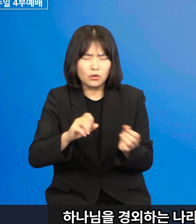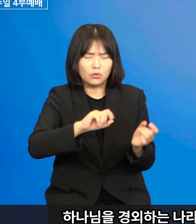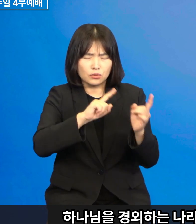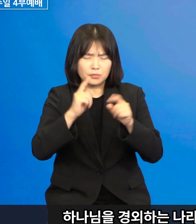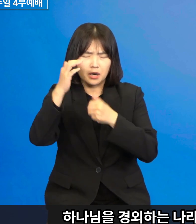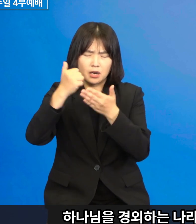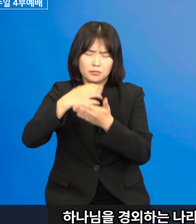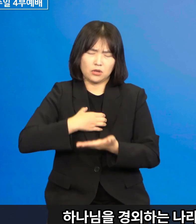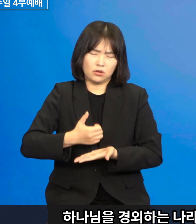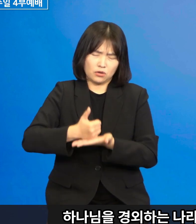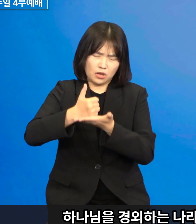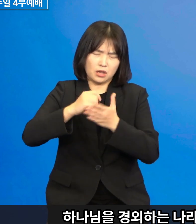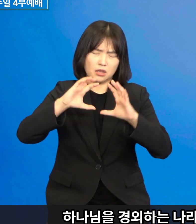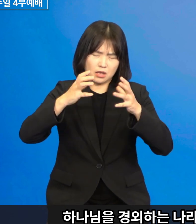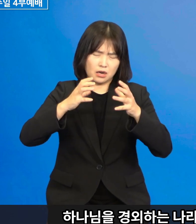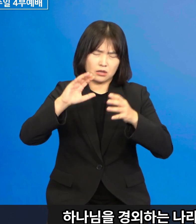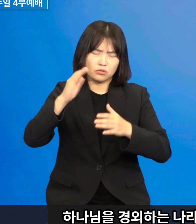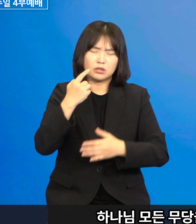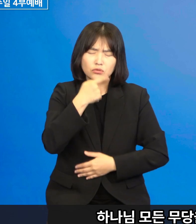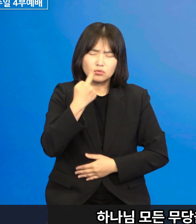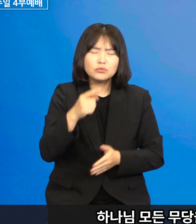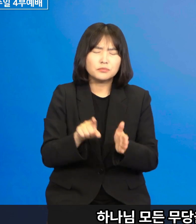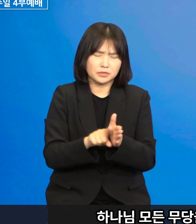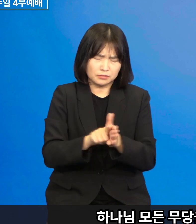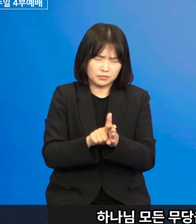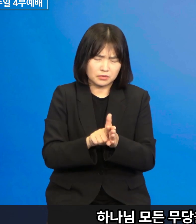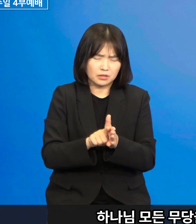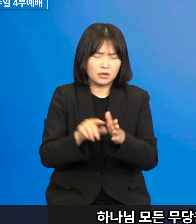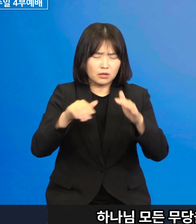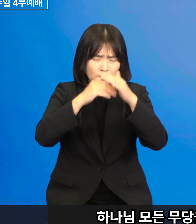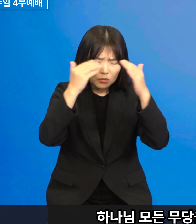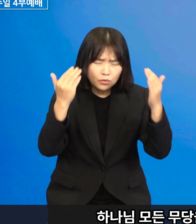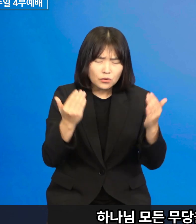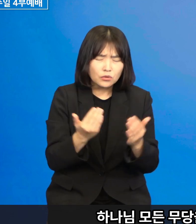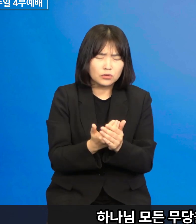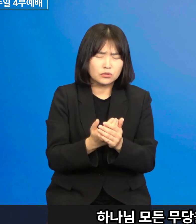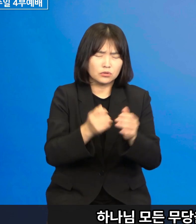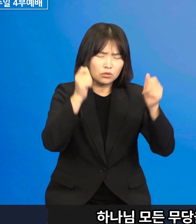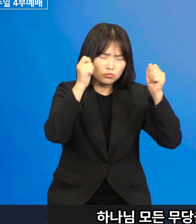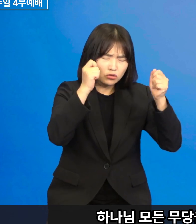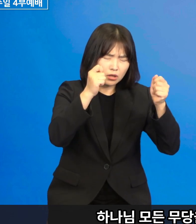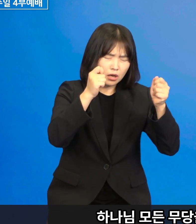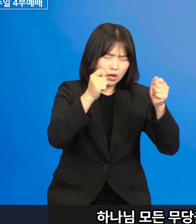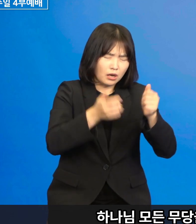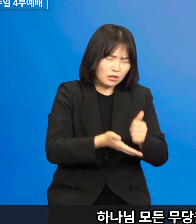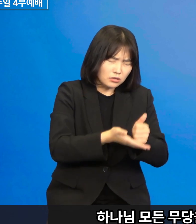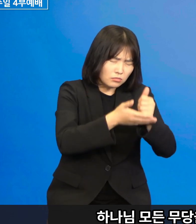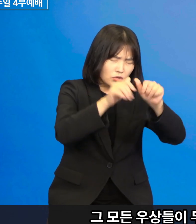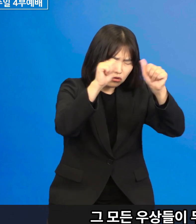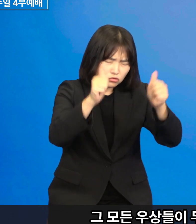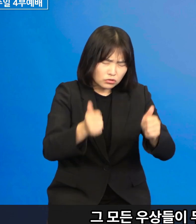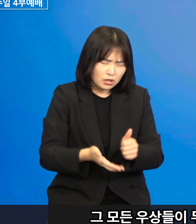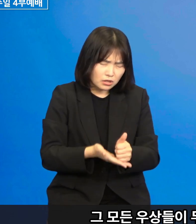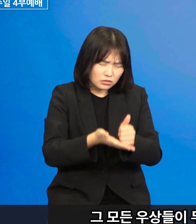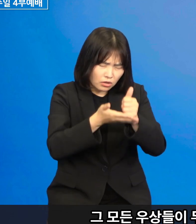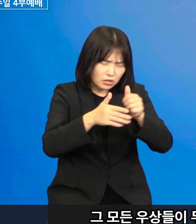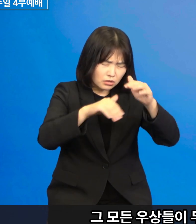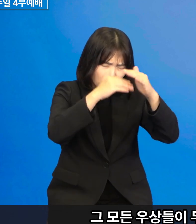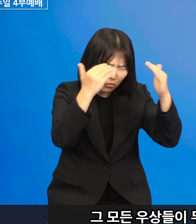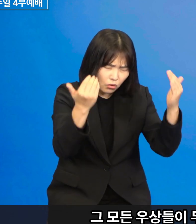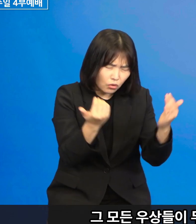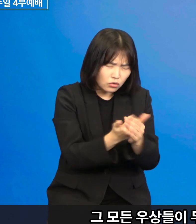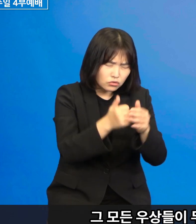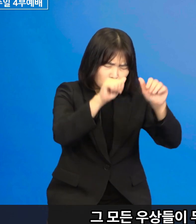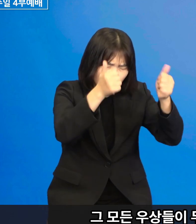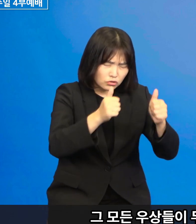나라로 세워지게 될 줄로 믿습니다. 하나님, 모든 무당을 섬기며 우상을 섬기는 그 모든 우상들이